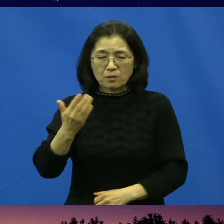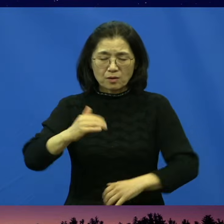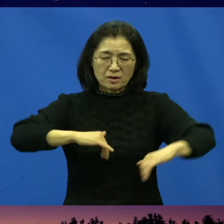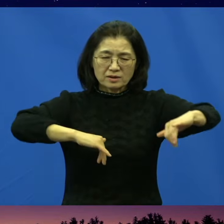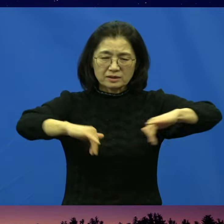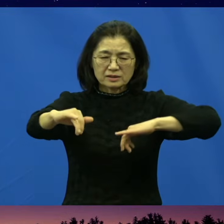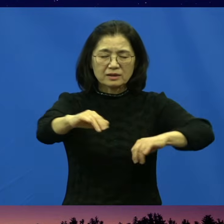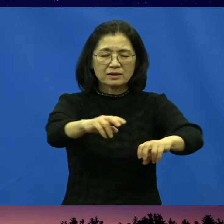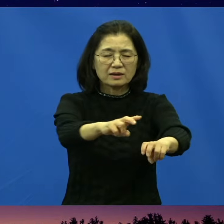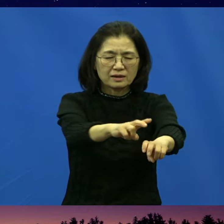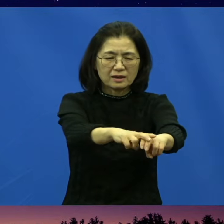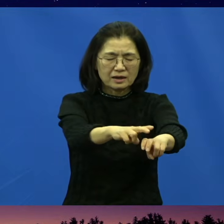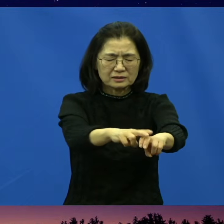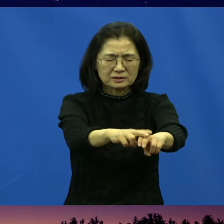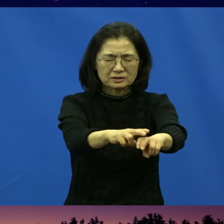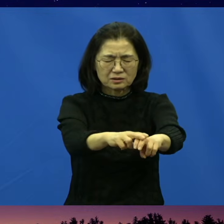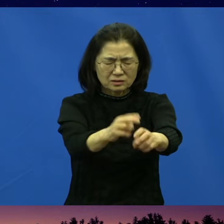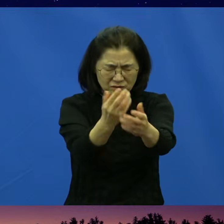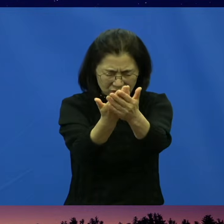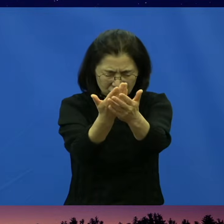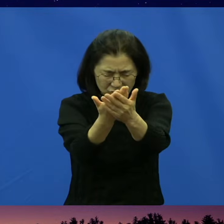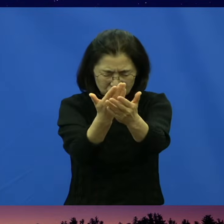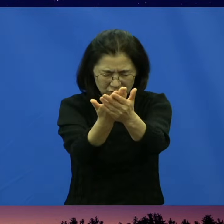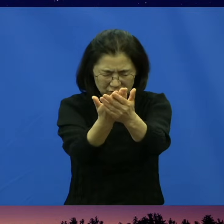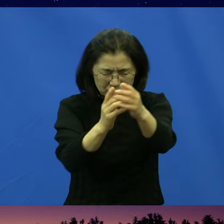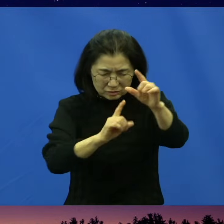앉아서 구걸하는 모습으로 있습니다.